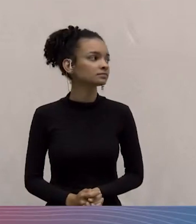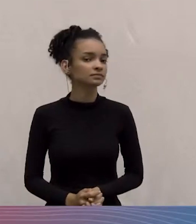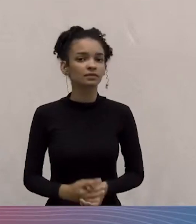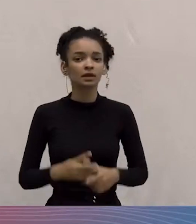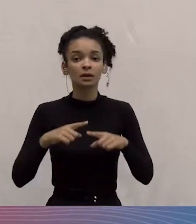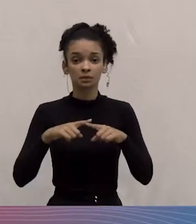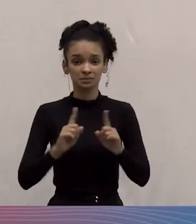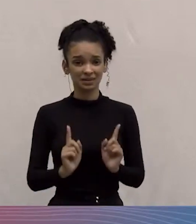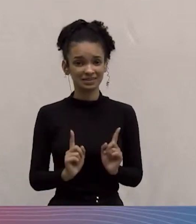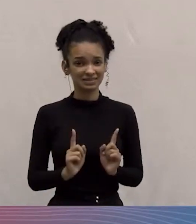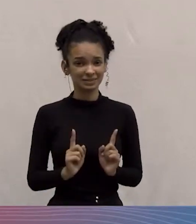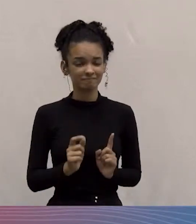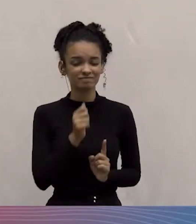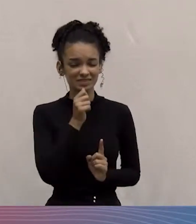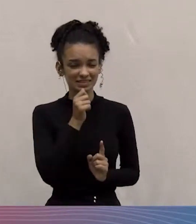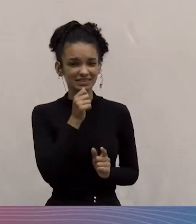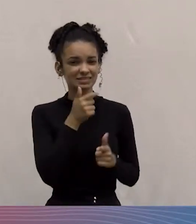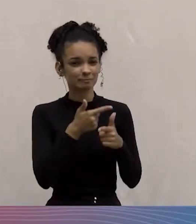Mas tem um problema.